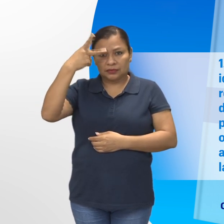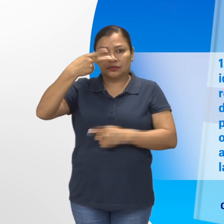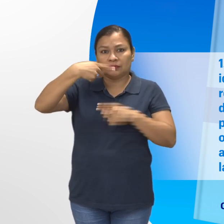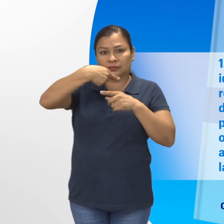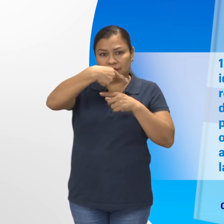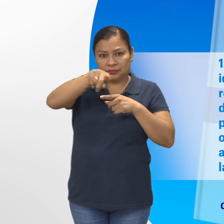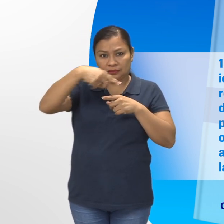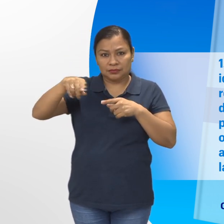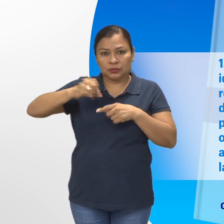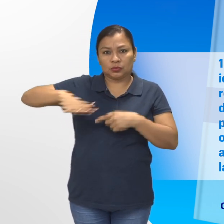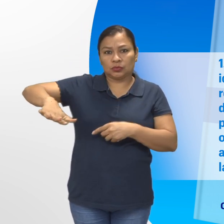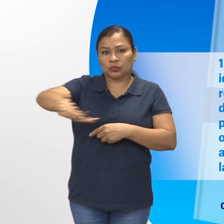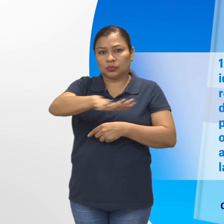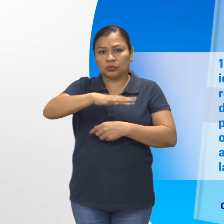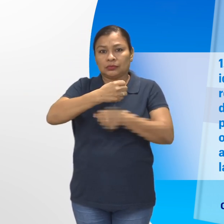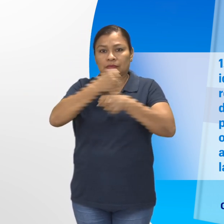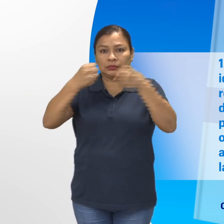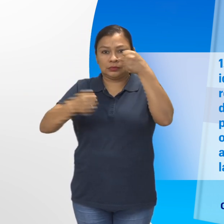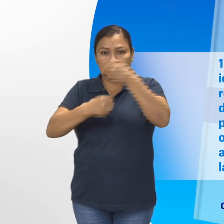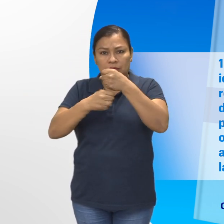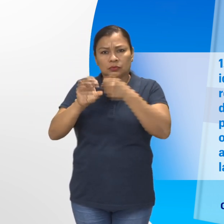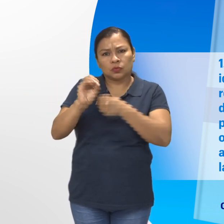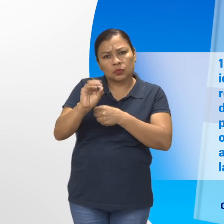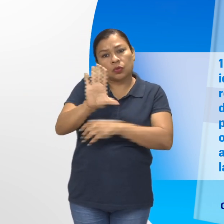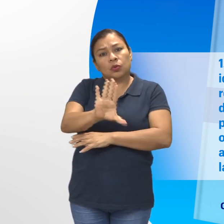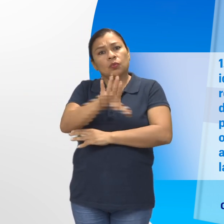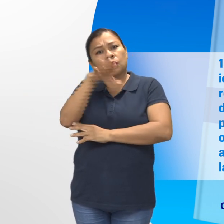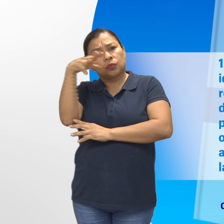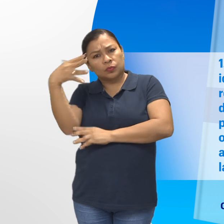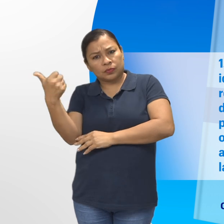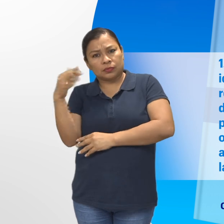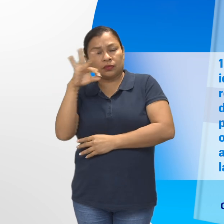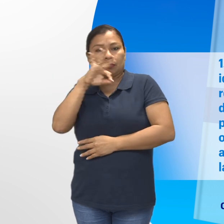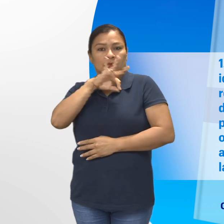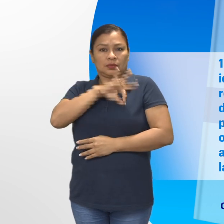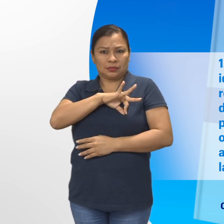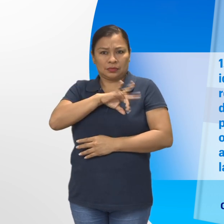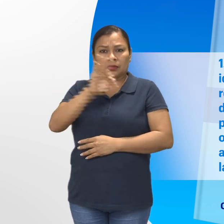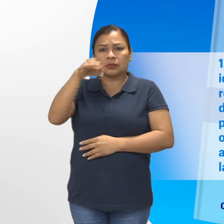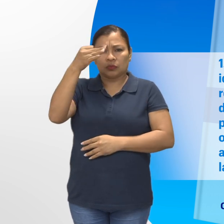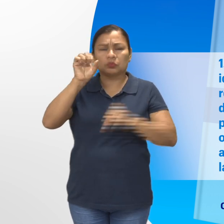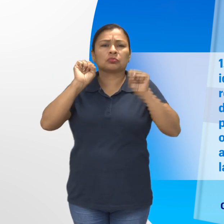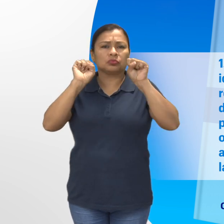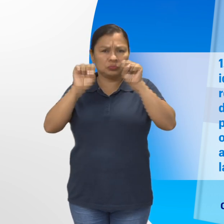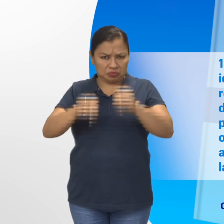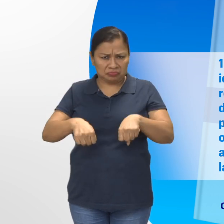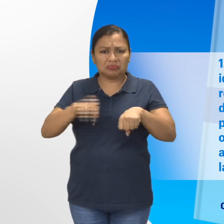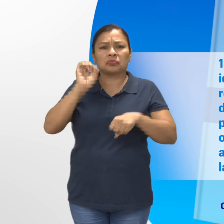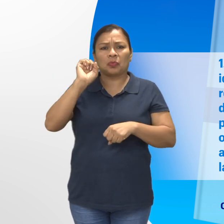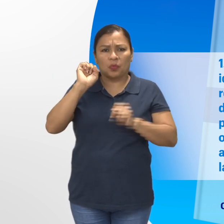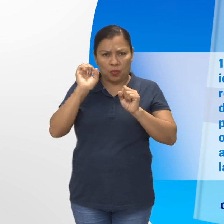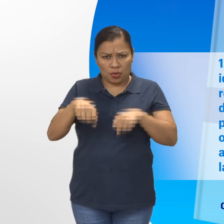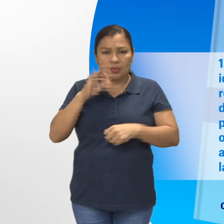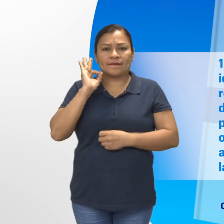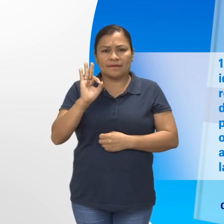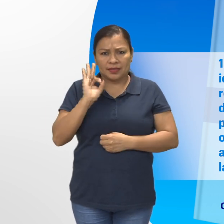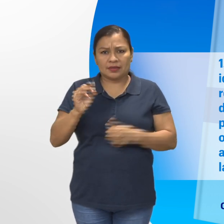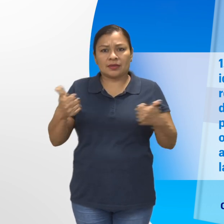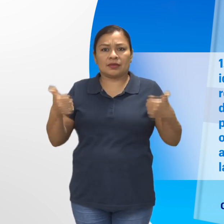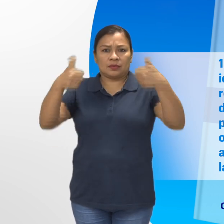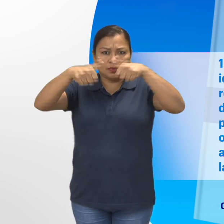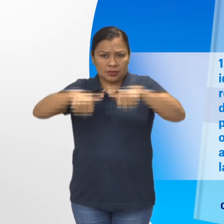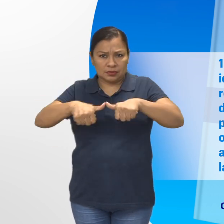sin discriminaciones por razones políticas, religiosas, sociales, de sexo o de cualquier otra clase, que